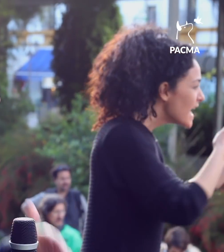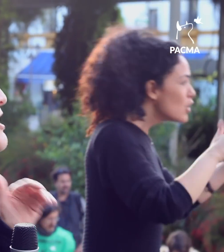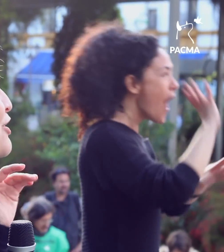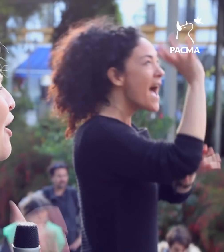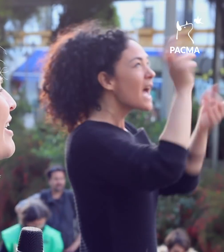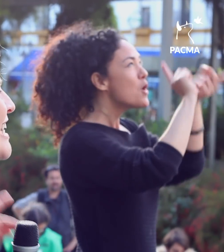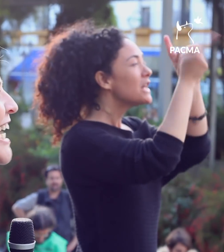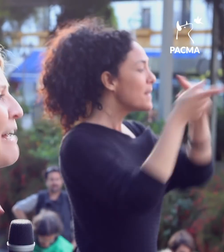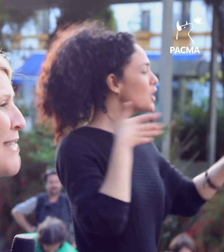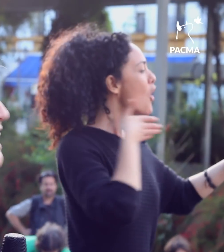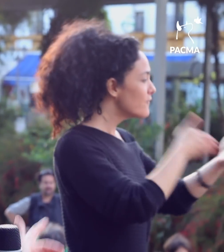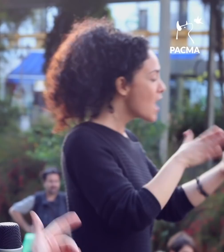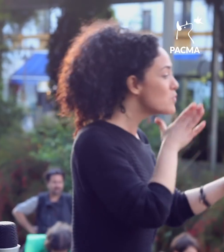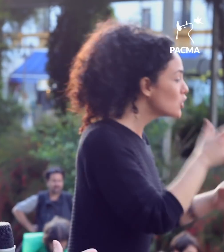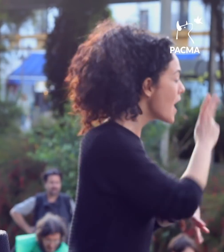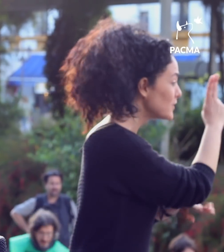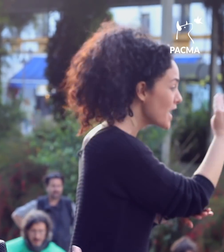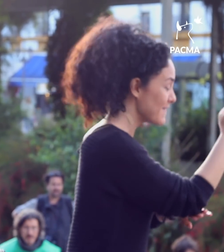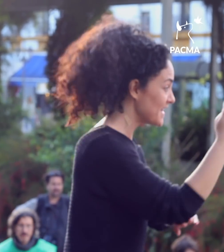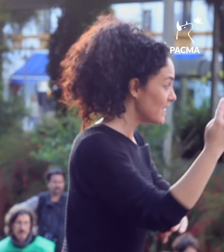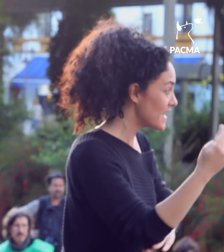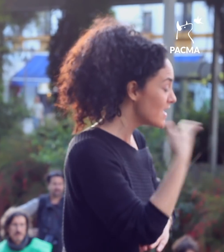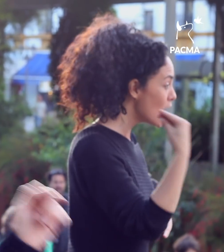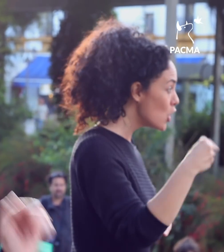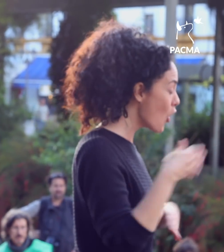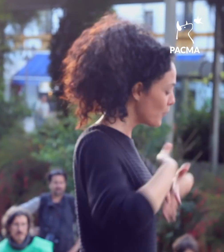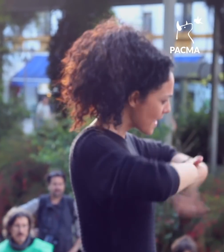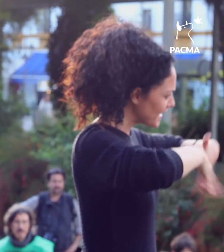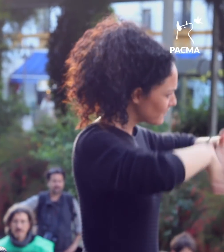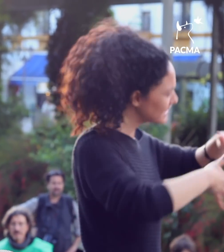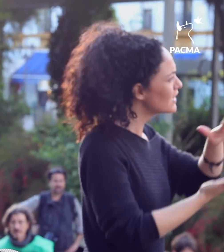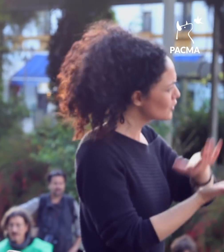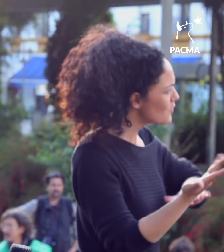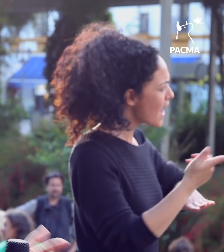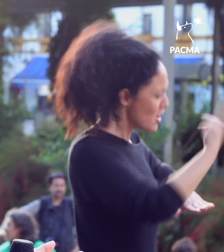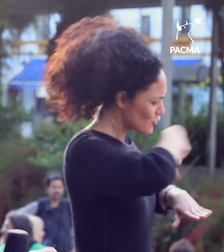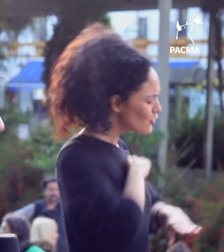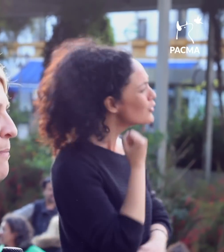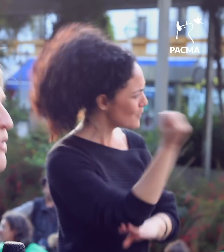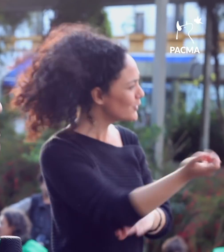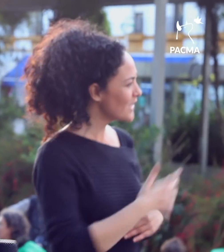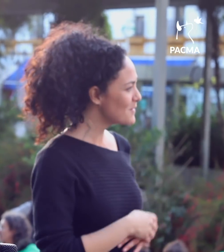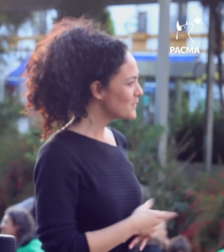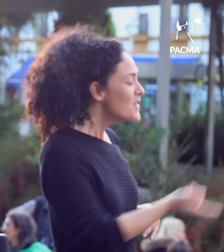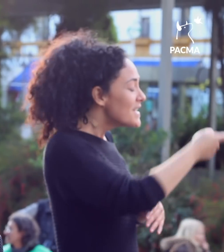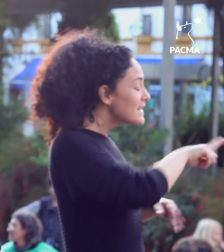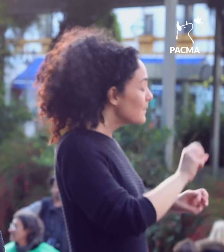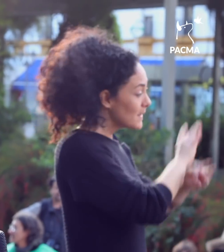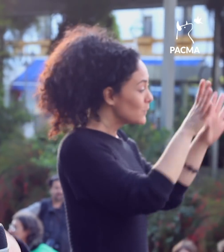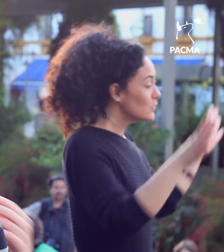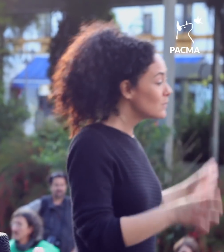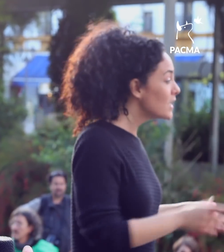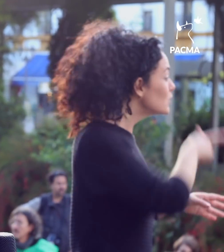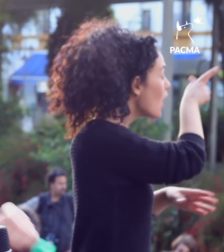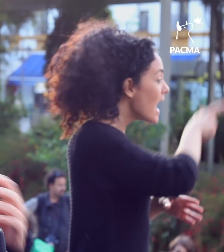climático, por esos jóvenes que cada viernes están saliendo a manifestarse, estamos con ellos. Y estamos también, por supuesto, con las